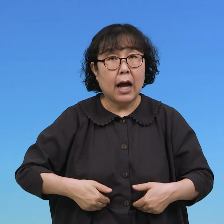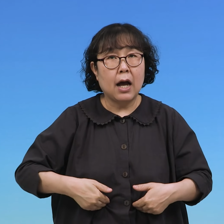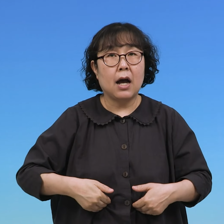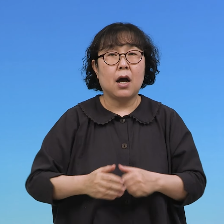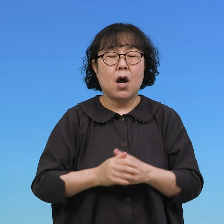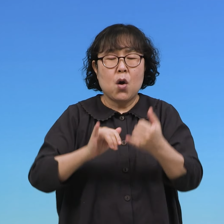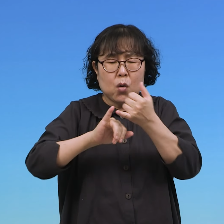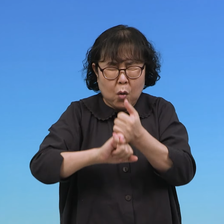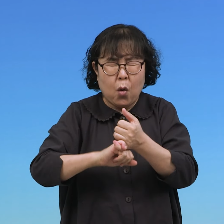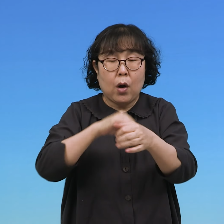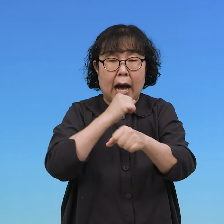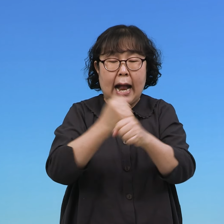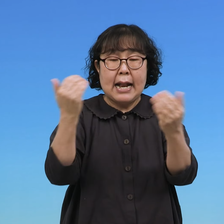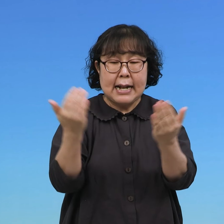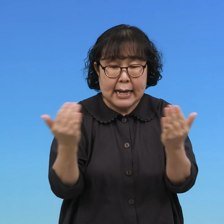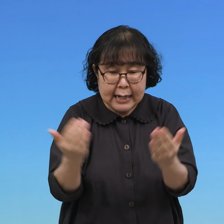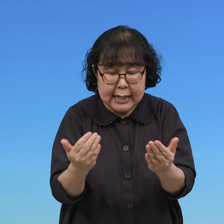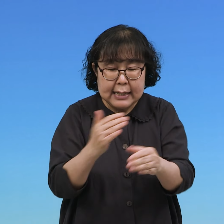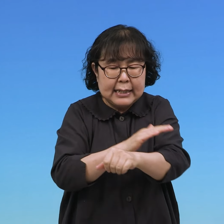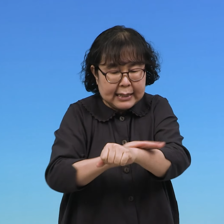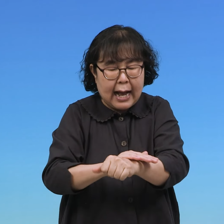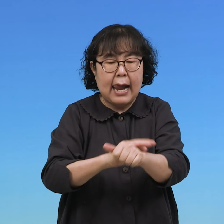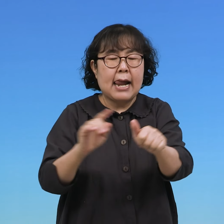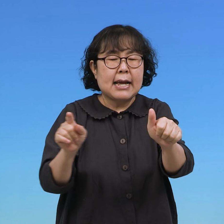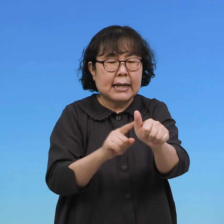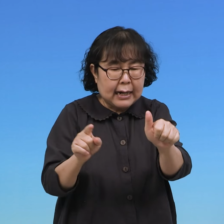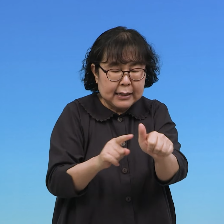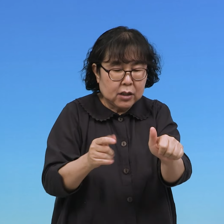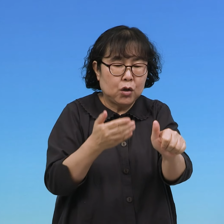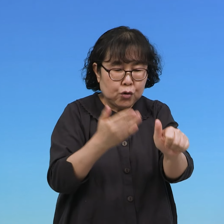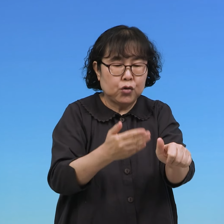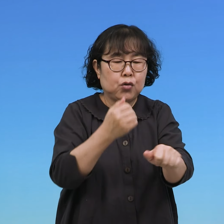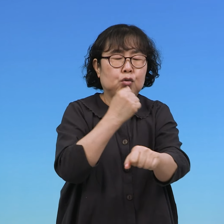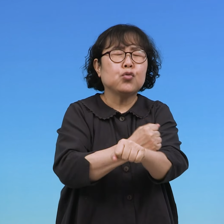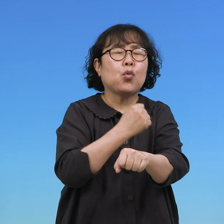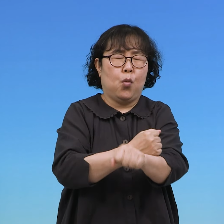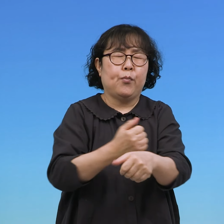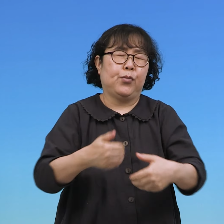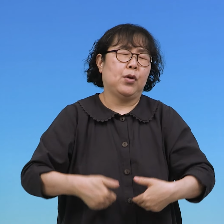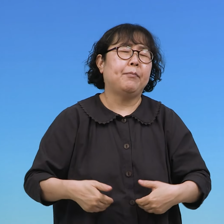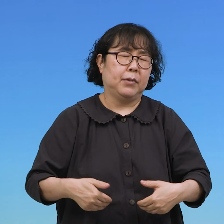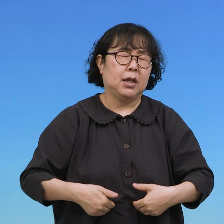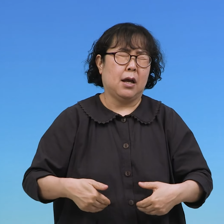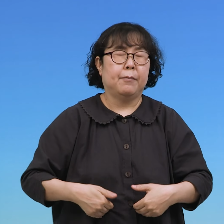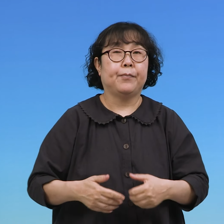마땅히 행할 일을 잘 가르치는 수고가 필요하다는 겁니다.